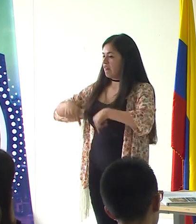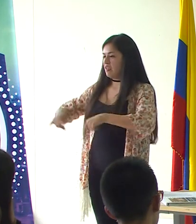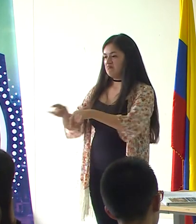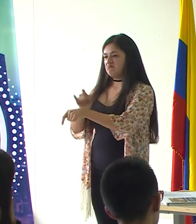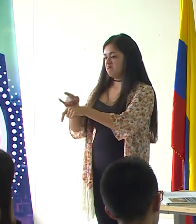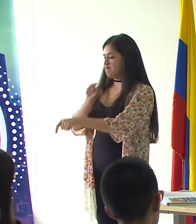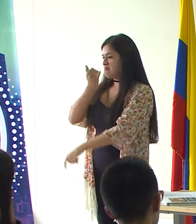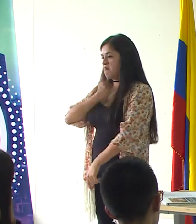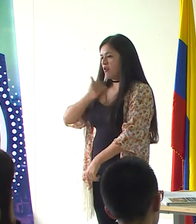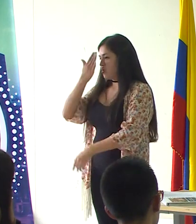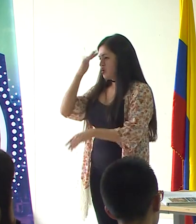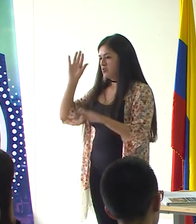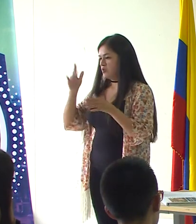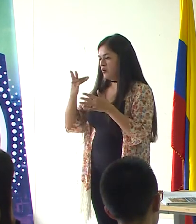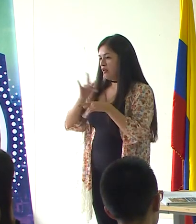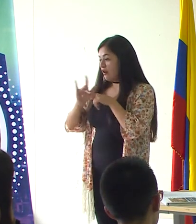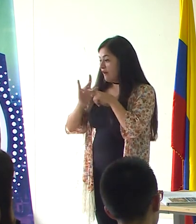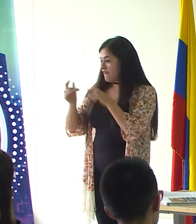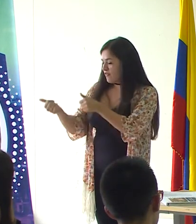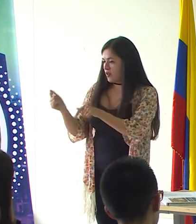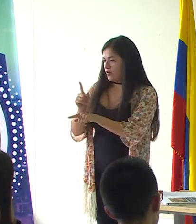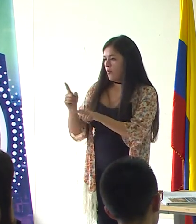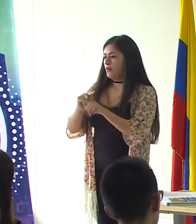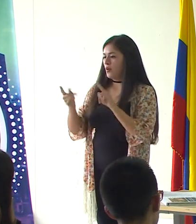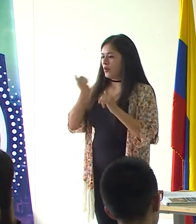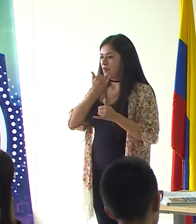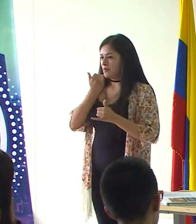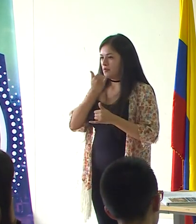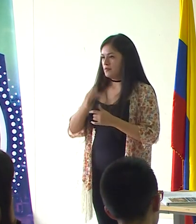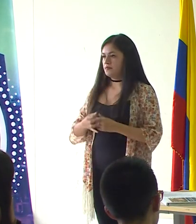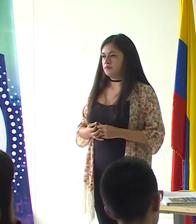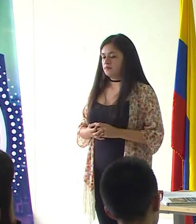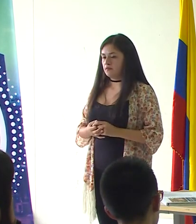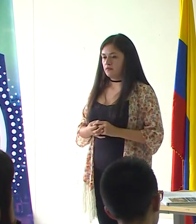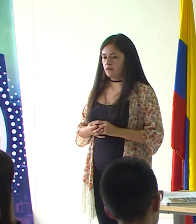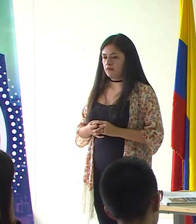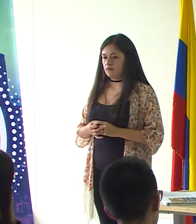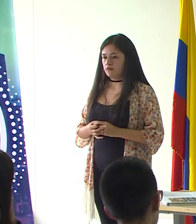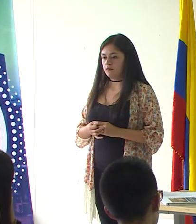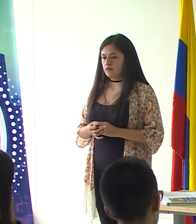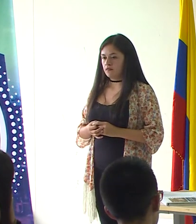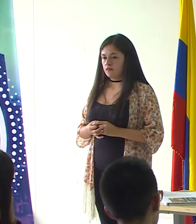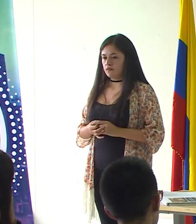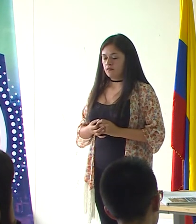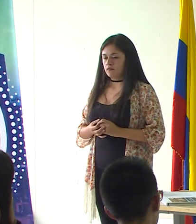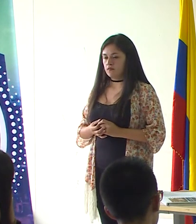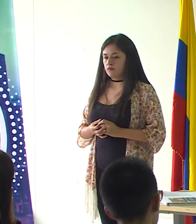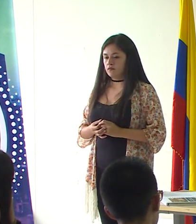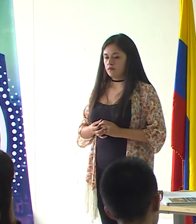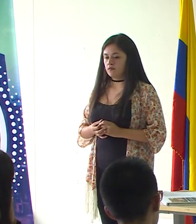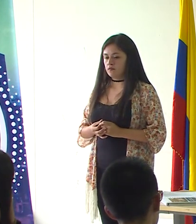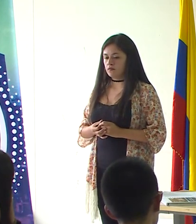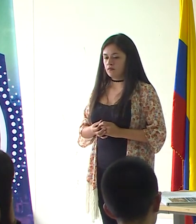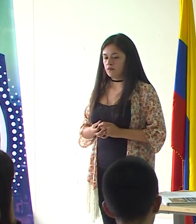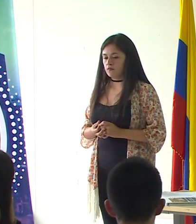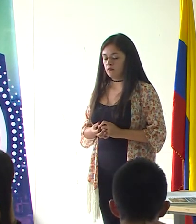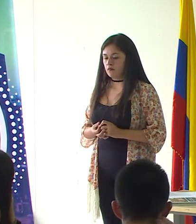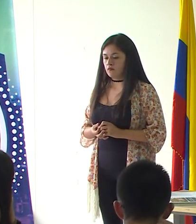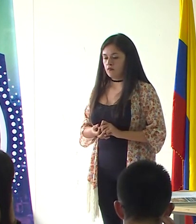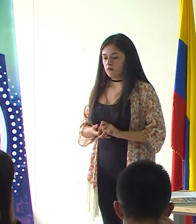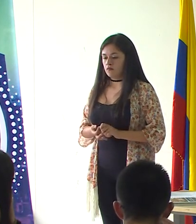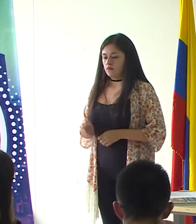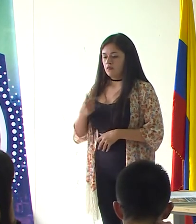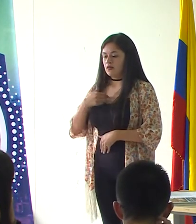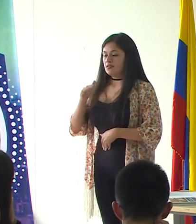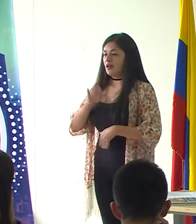pero que estando ahí digamos un uno de los debates que a veces hemos tenido con organizaciones